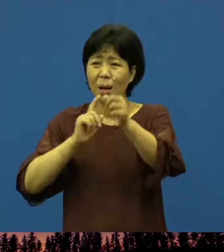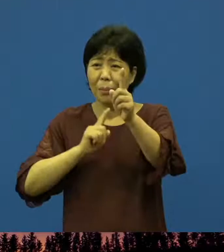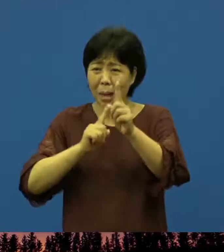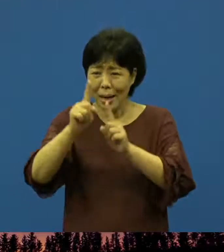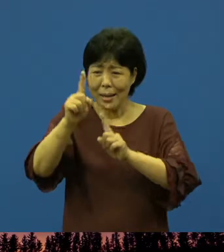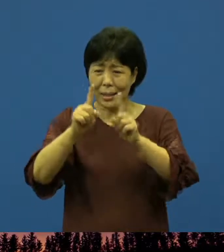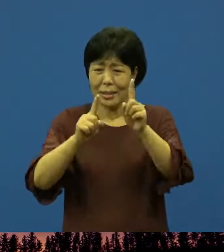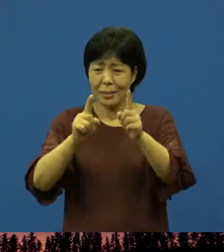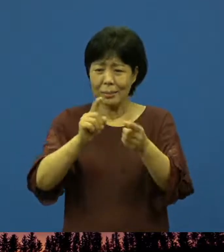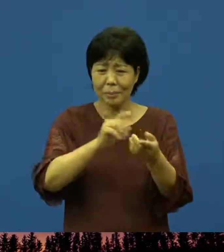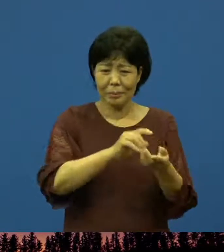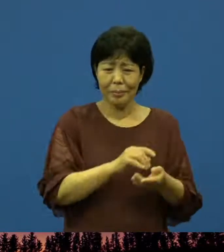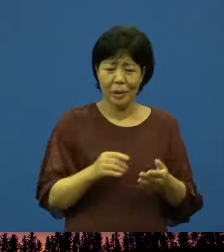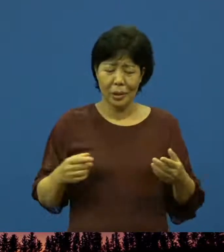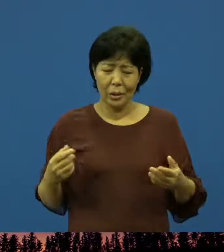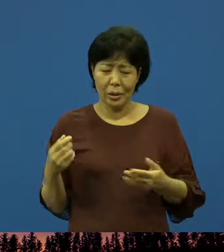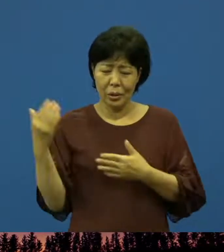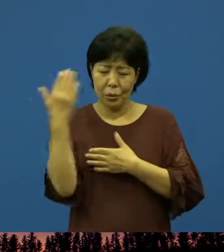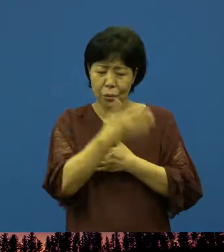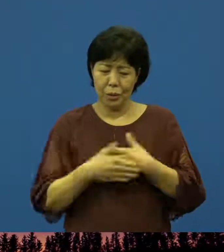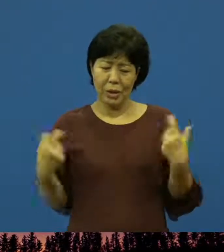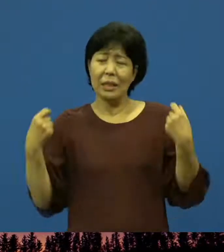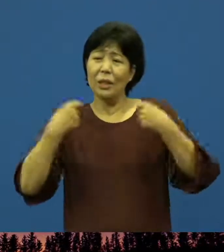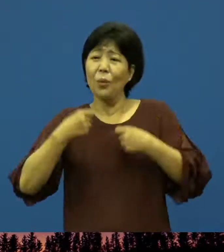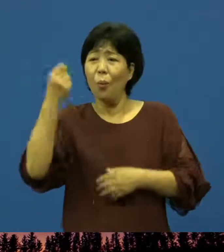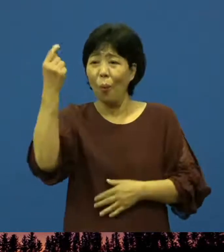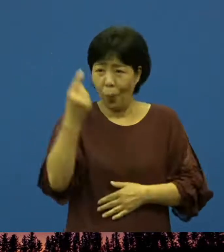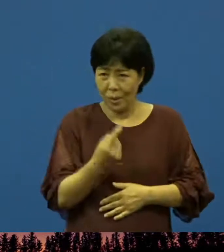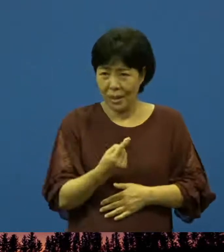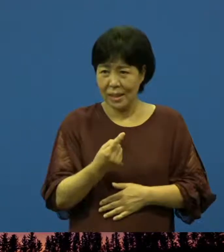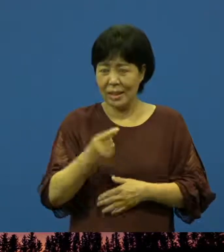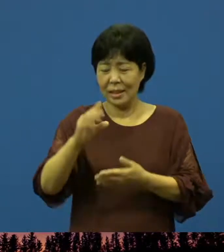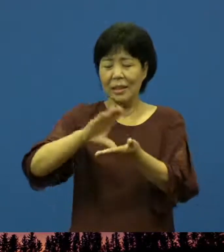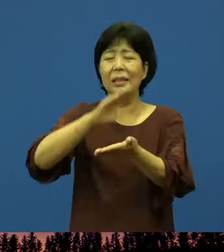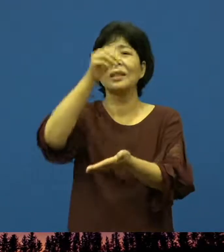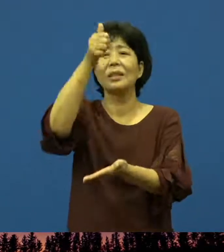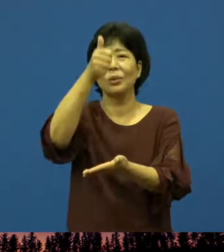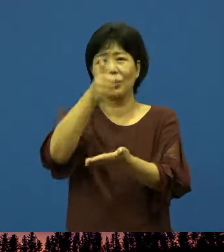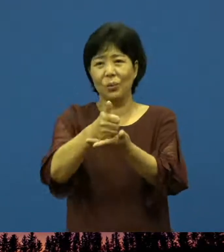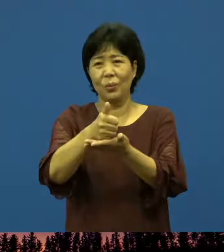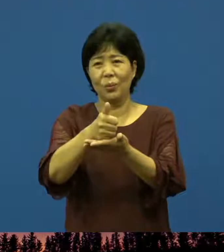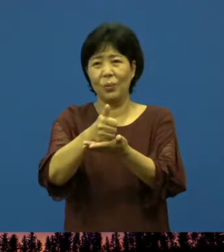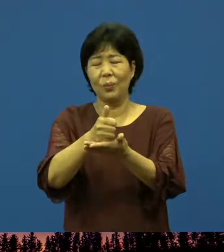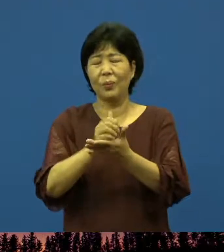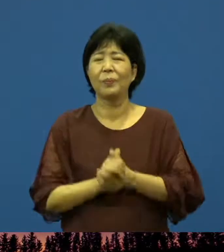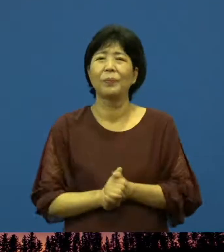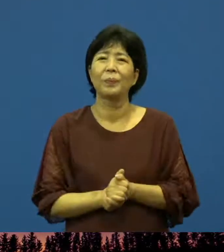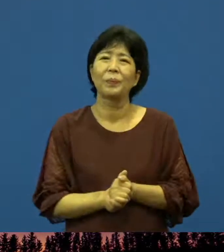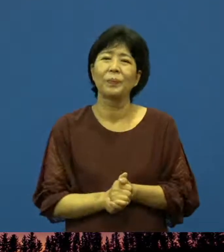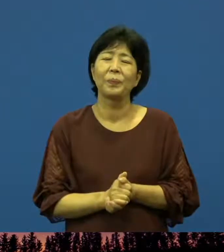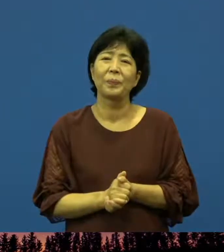가운데 거하심에, 우리 가운데 거하심에, 여러분 육신이 되어, 말씀이 육신이 되어